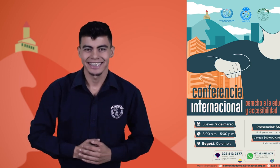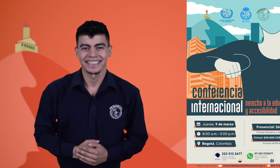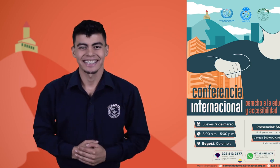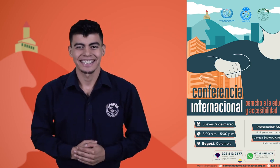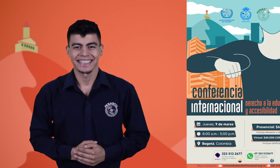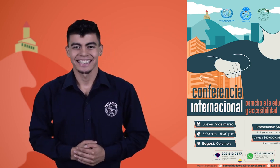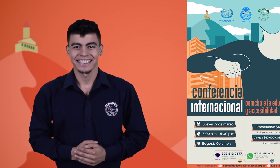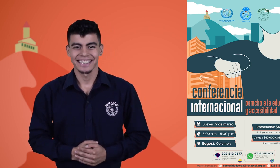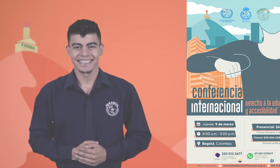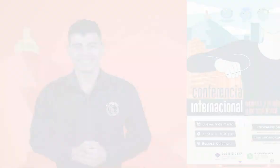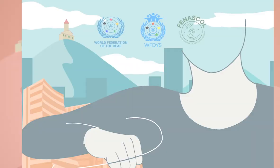ven